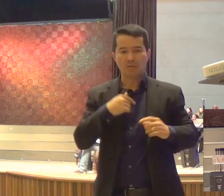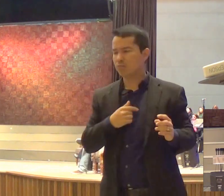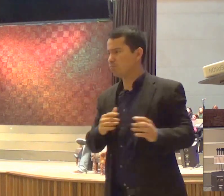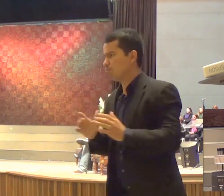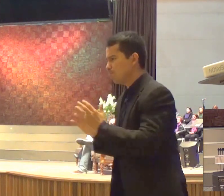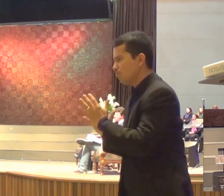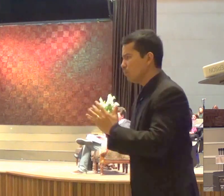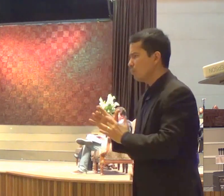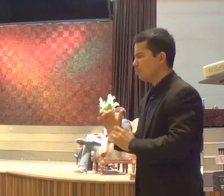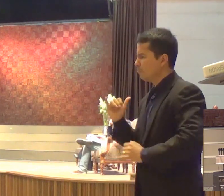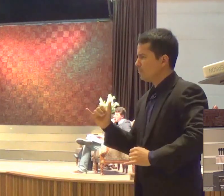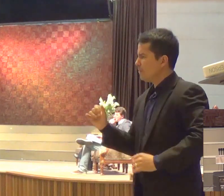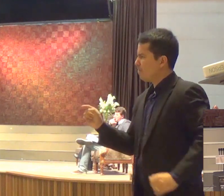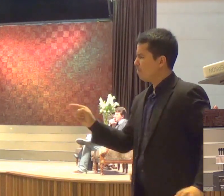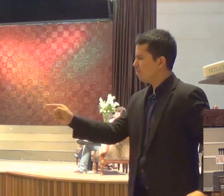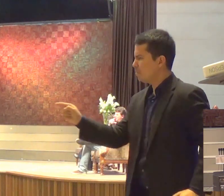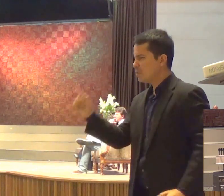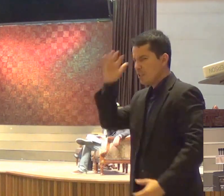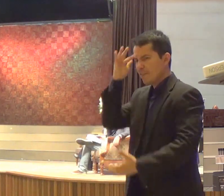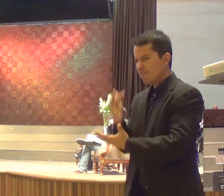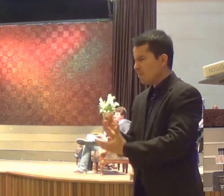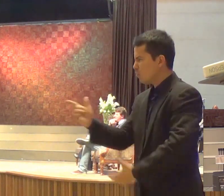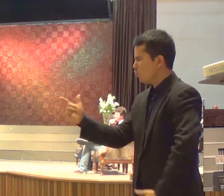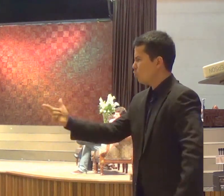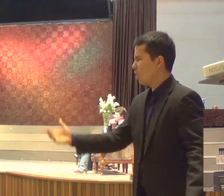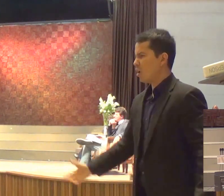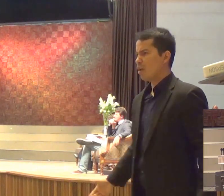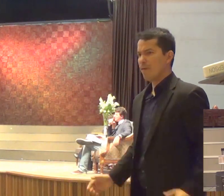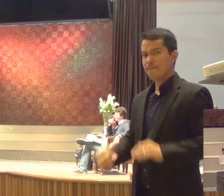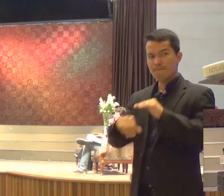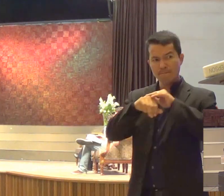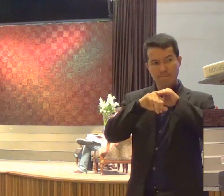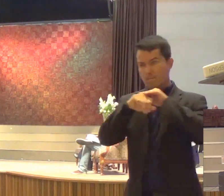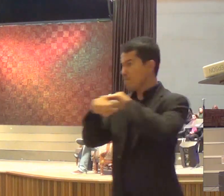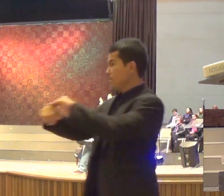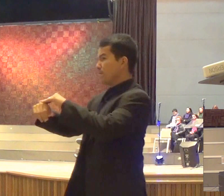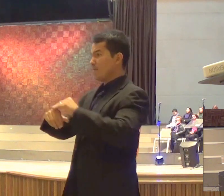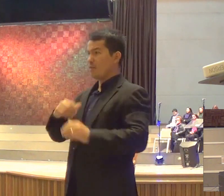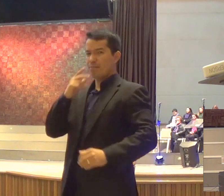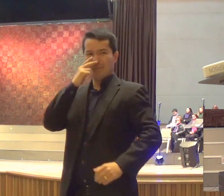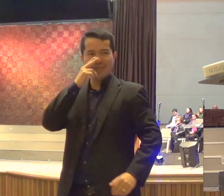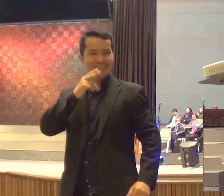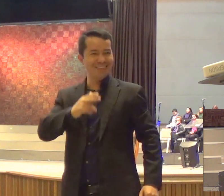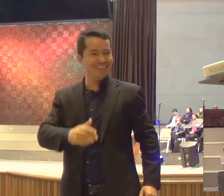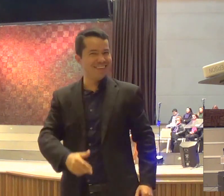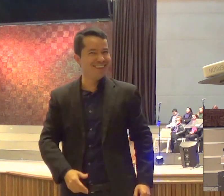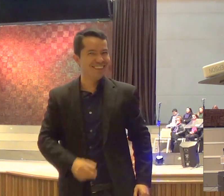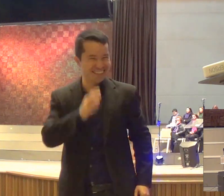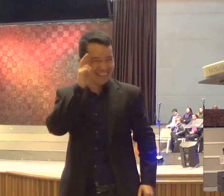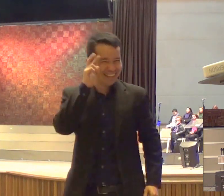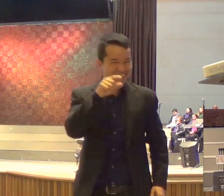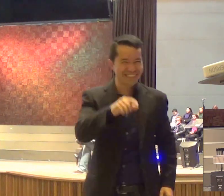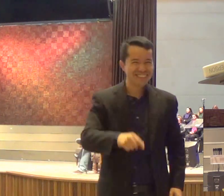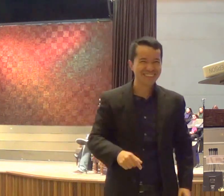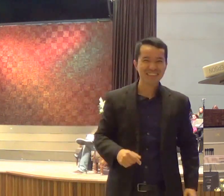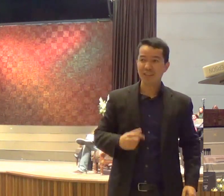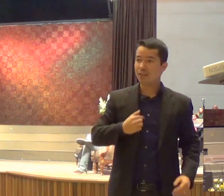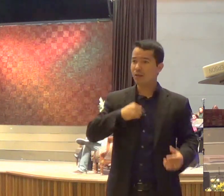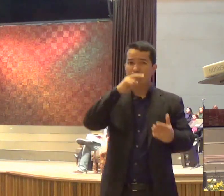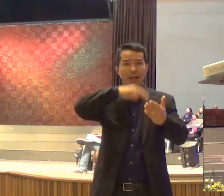eu olho para essa história eu sempre aprendo algumas coisas essa história sempre fala algumas coisas ao meu